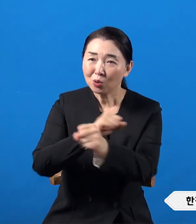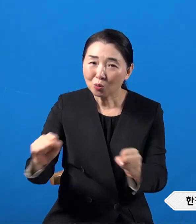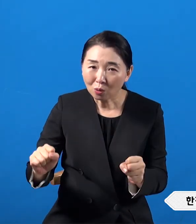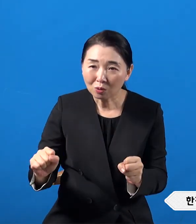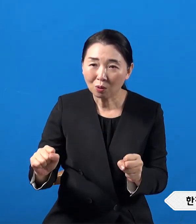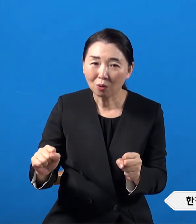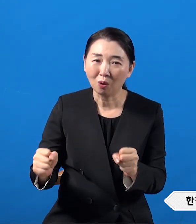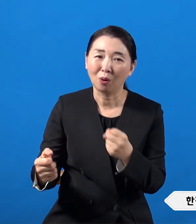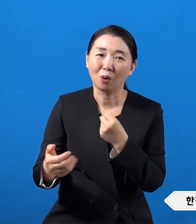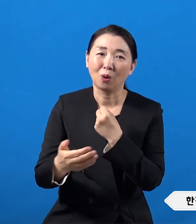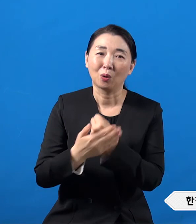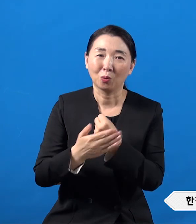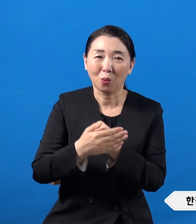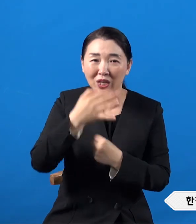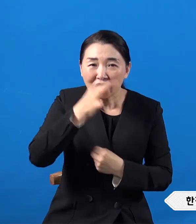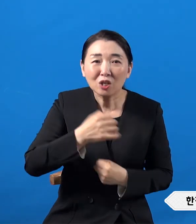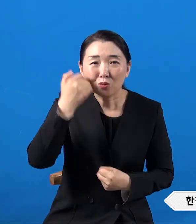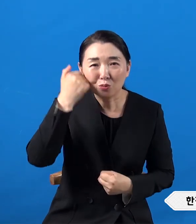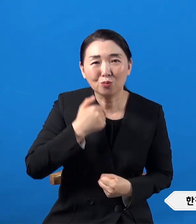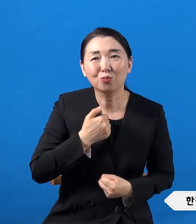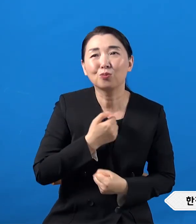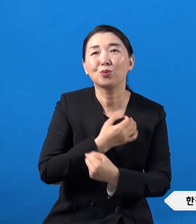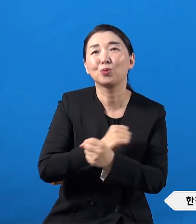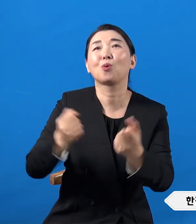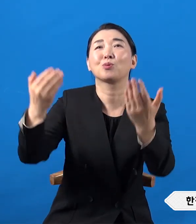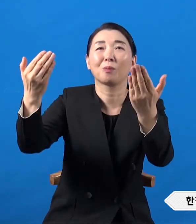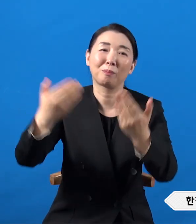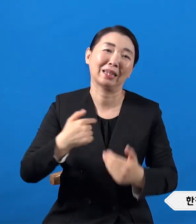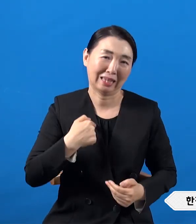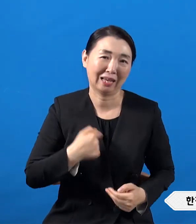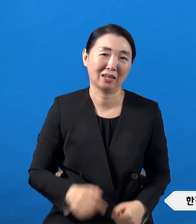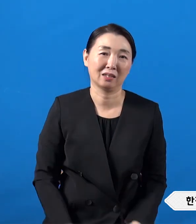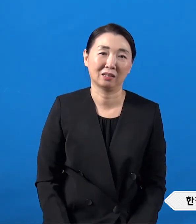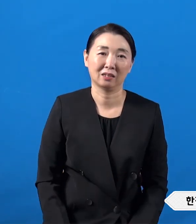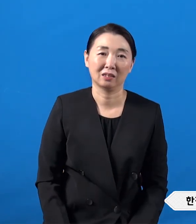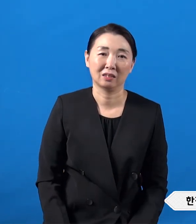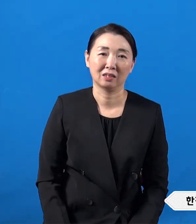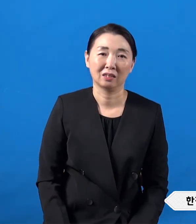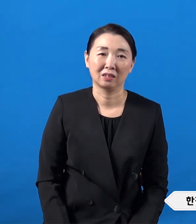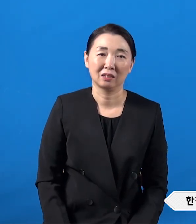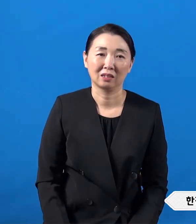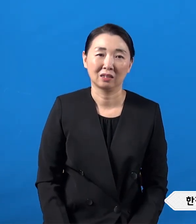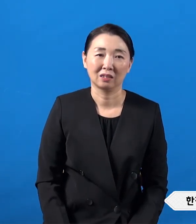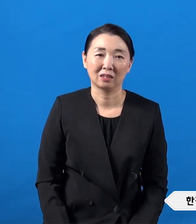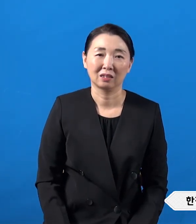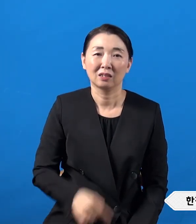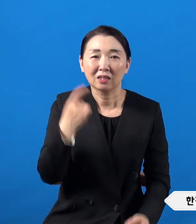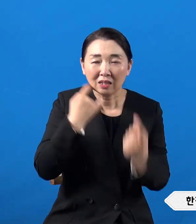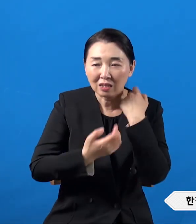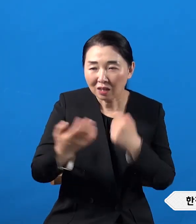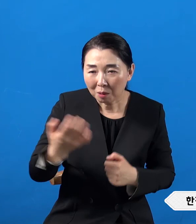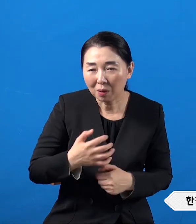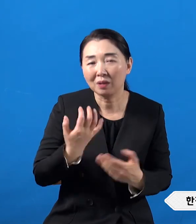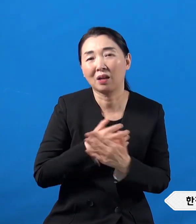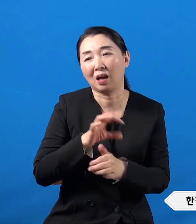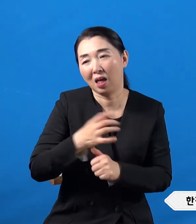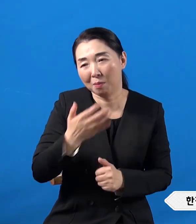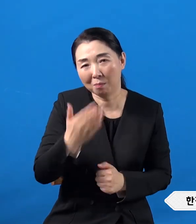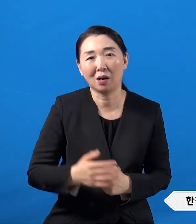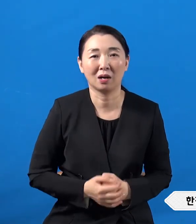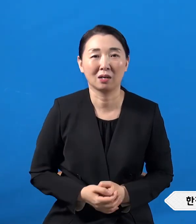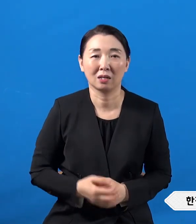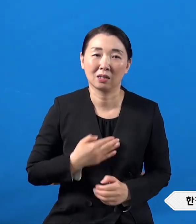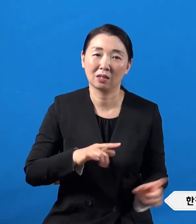수혜자는 용서받는 그 사람이 아니라 바로 용서하는 나입니다. 내가 아픈 상처로부터 노임받을 수 있습니다.